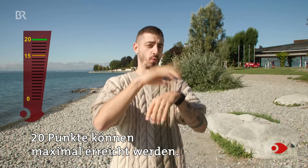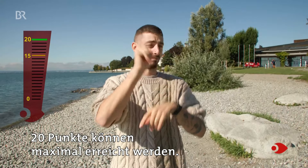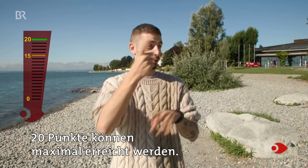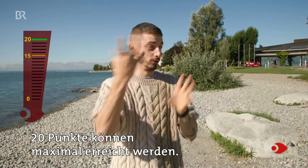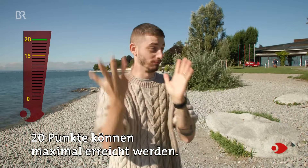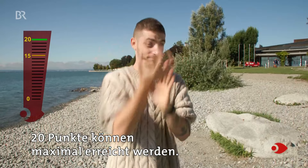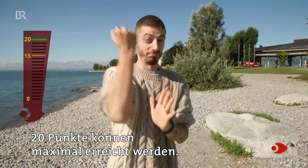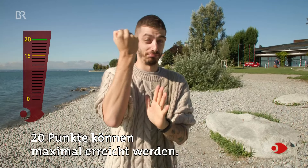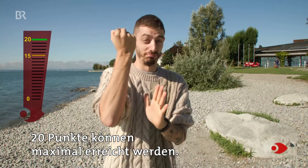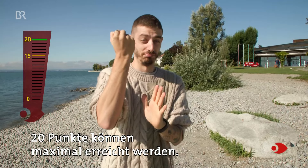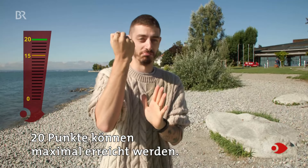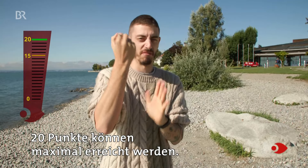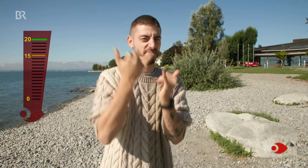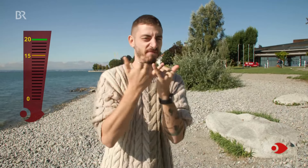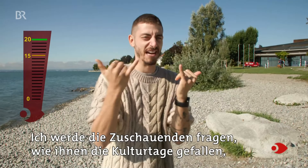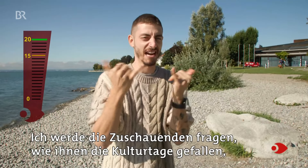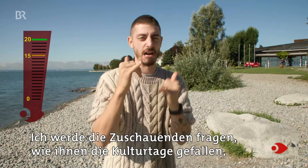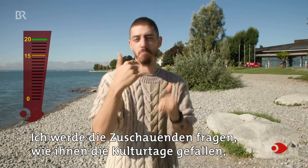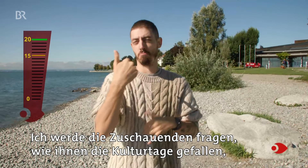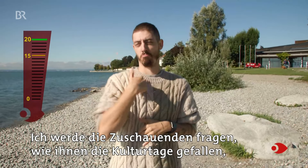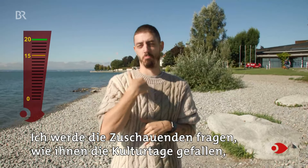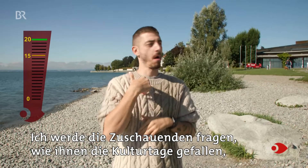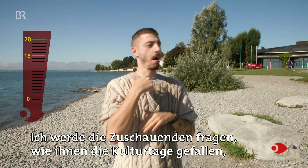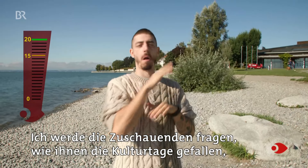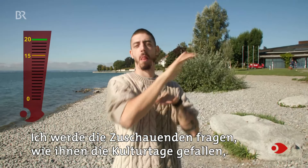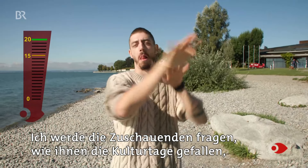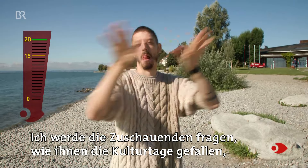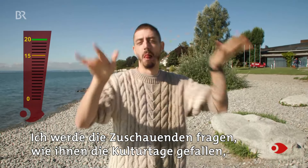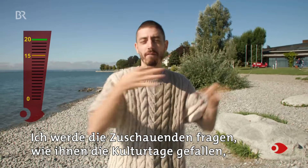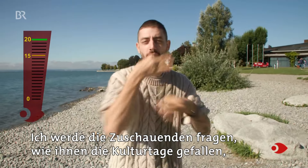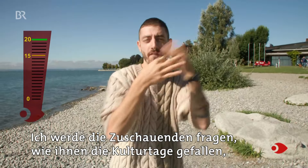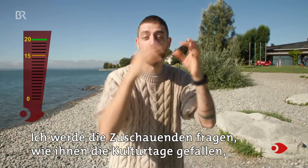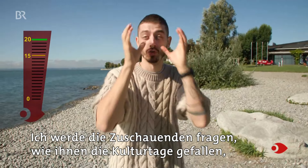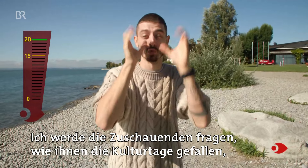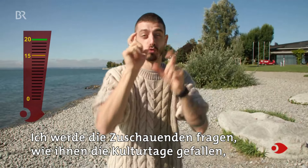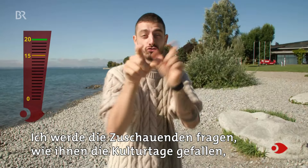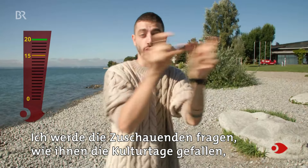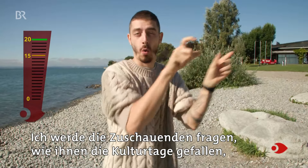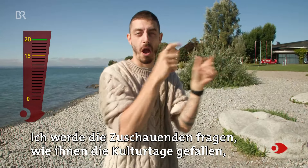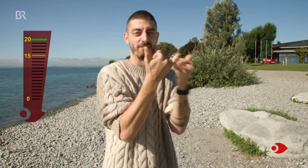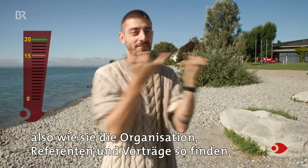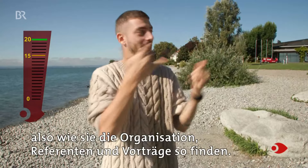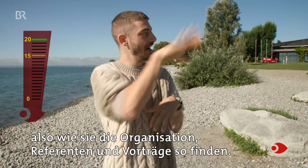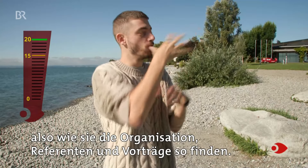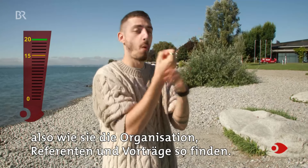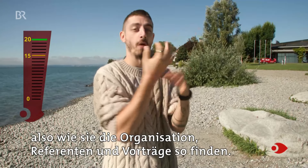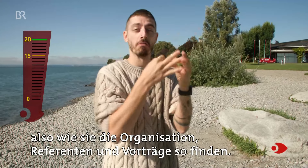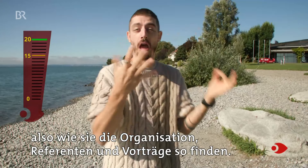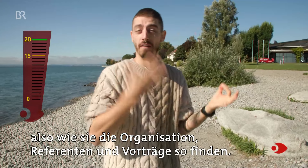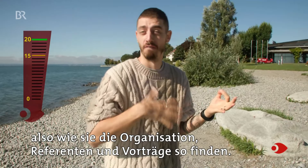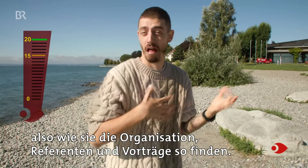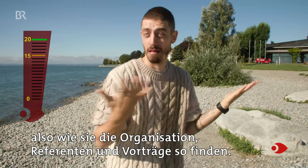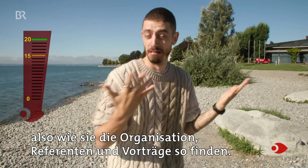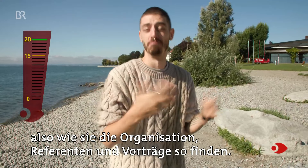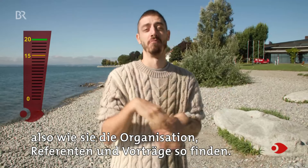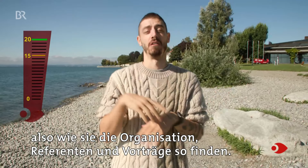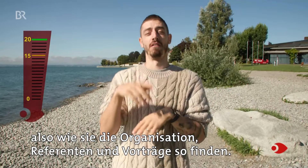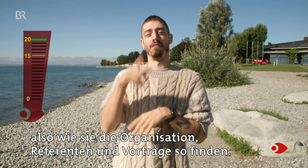Punkte können maximal erreicht werden. Ich werde die Zuschauenden fragen, wie ihnen die Kulturtage gefallen. Also, wie sie